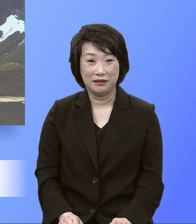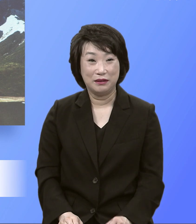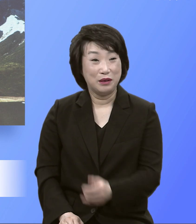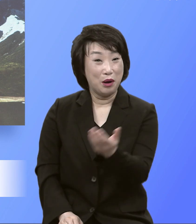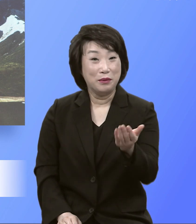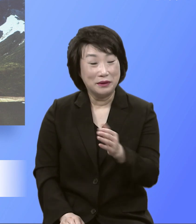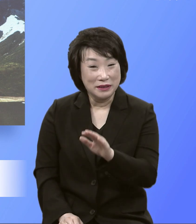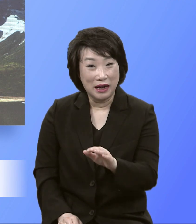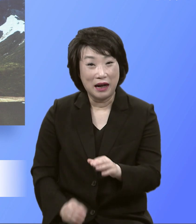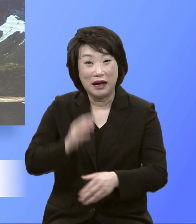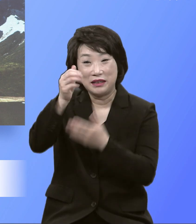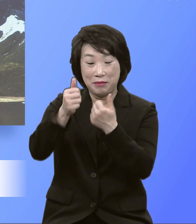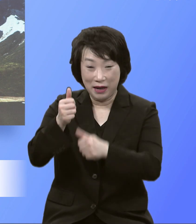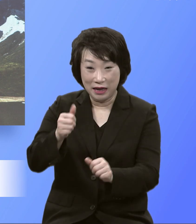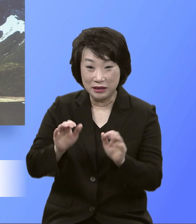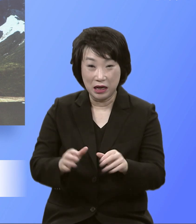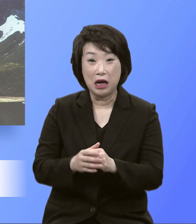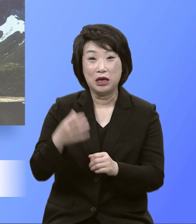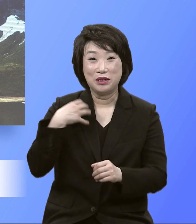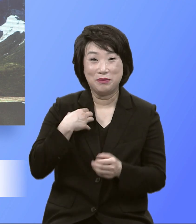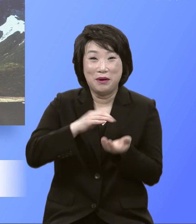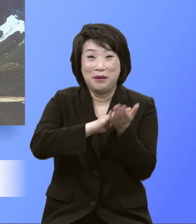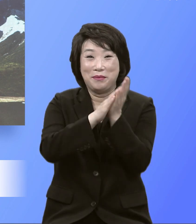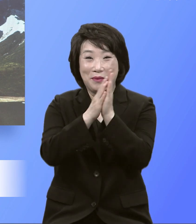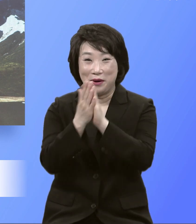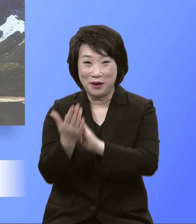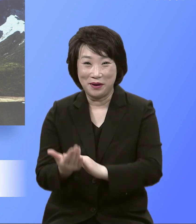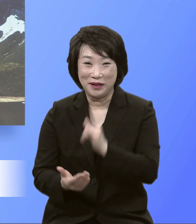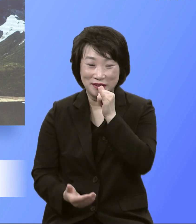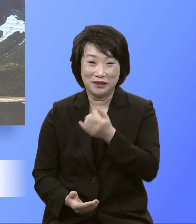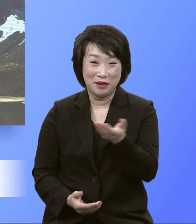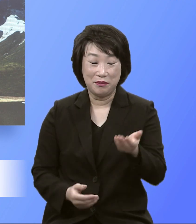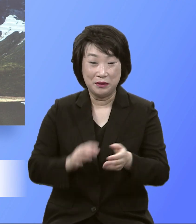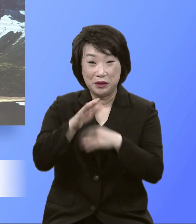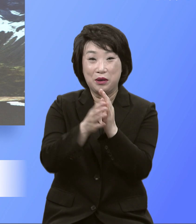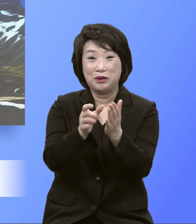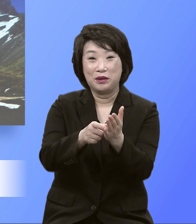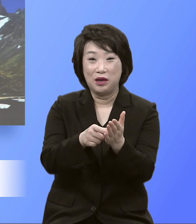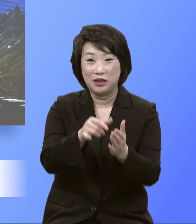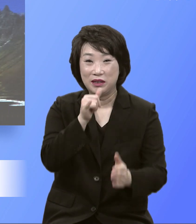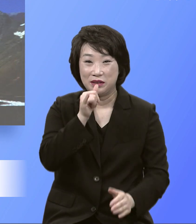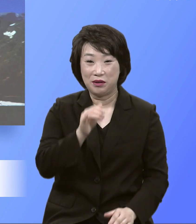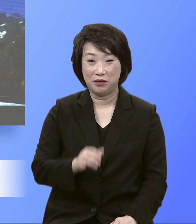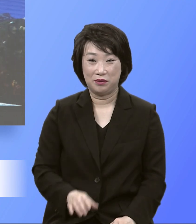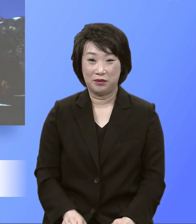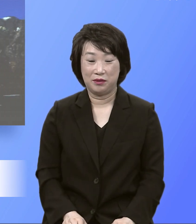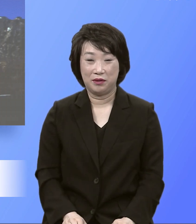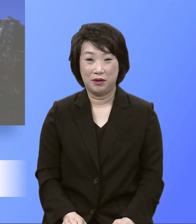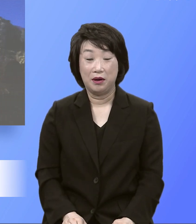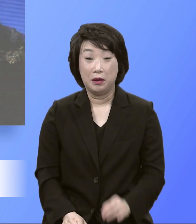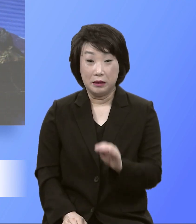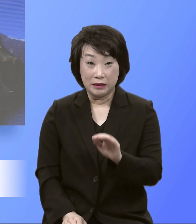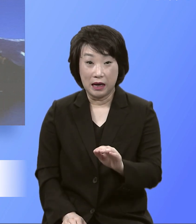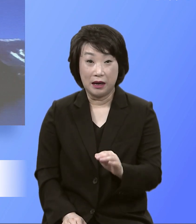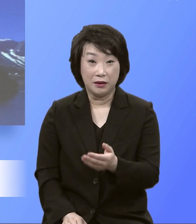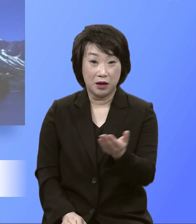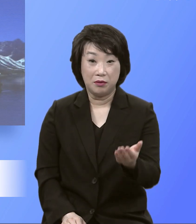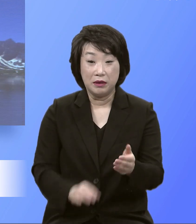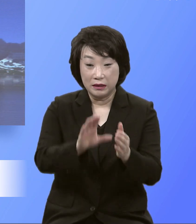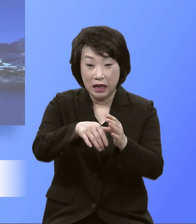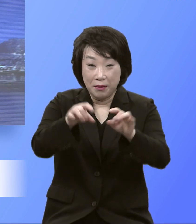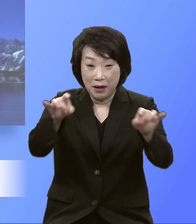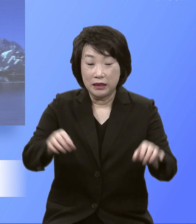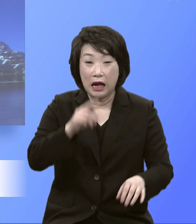예, 보세요. 신분 변화가 오는 거예요. 성경에는 그렇습니다. 그